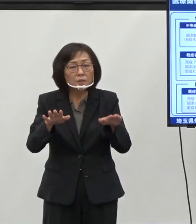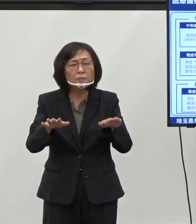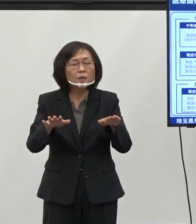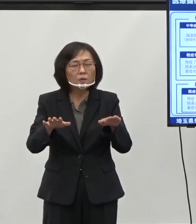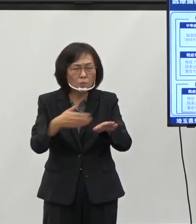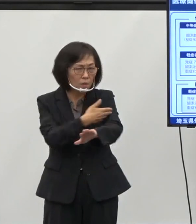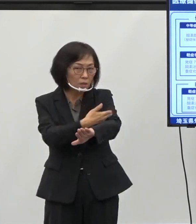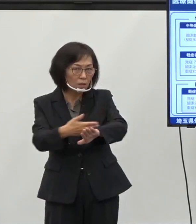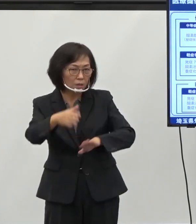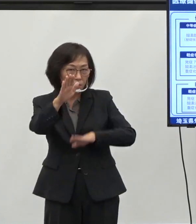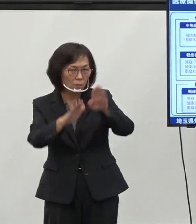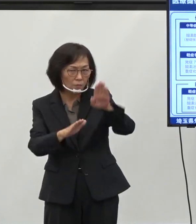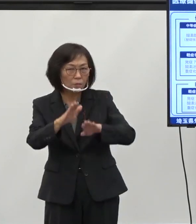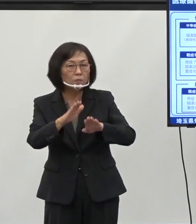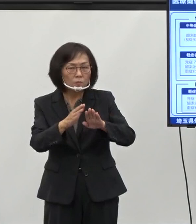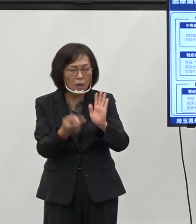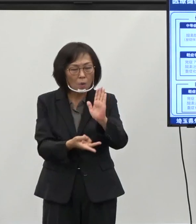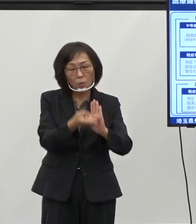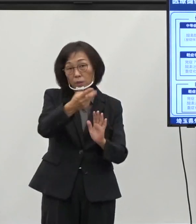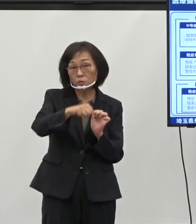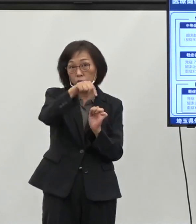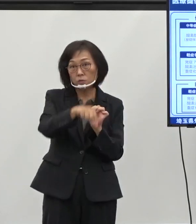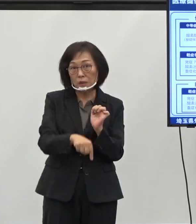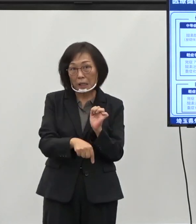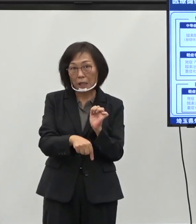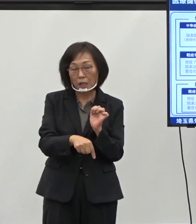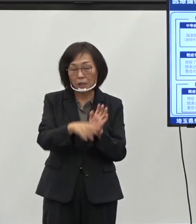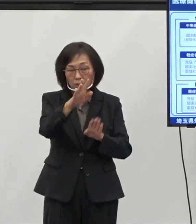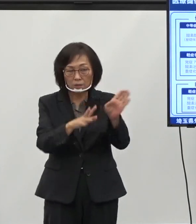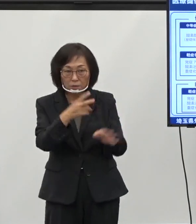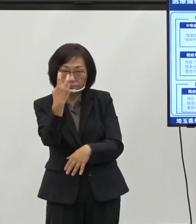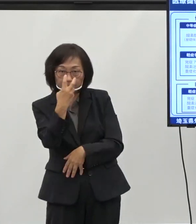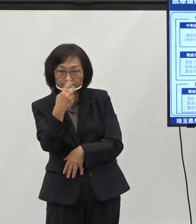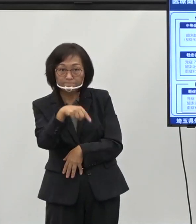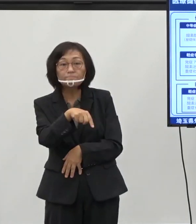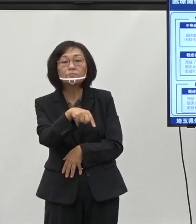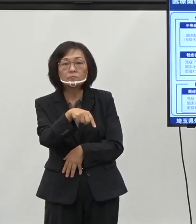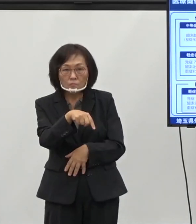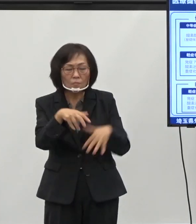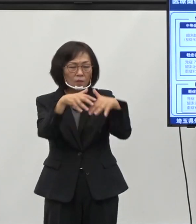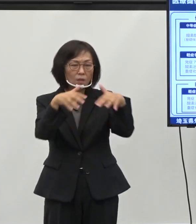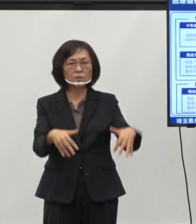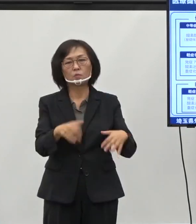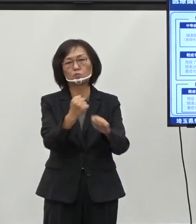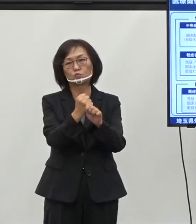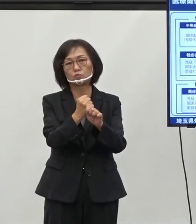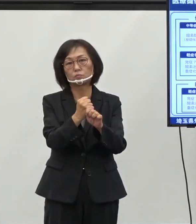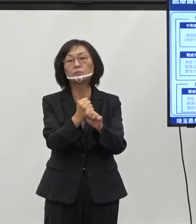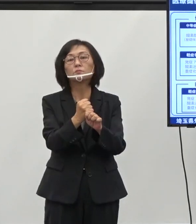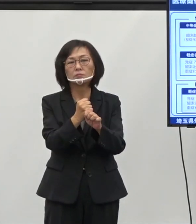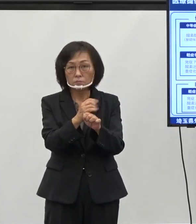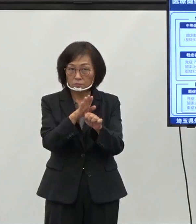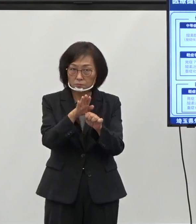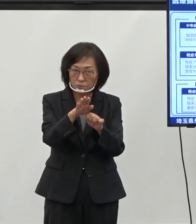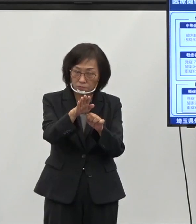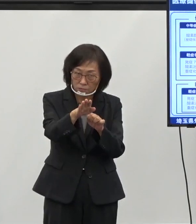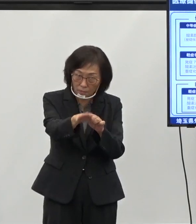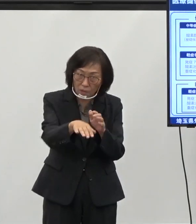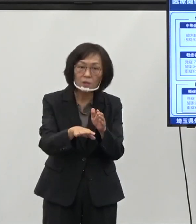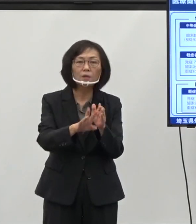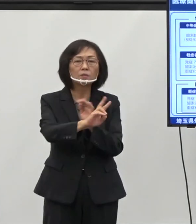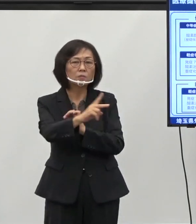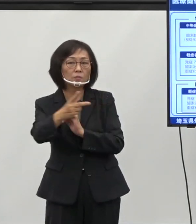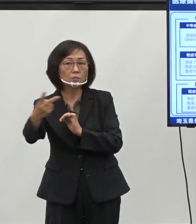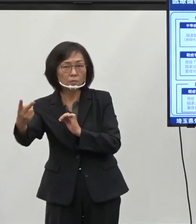過措置をホテルでできるような体制を構築させていただいて、そして徐々にできれば移行